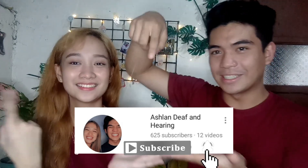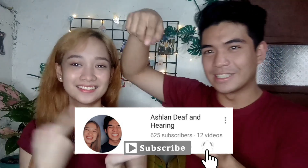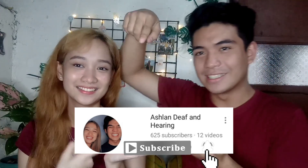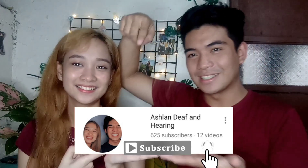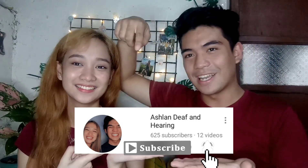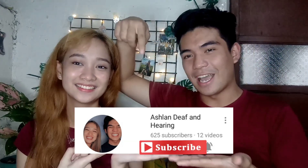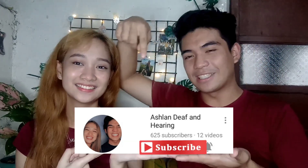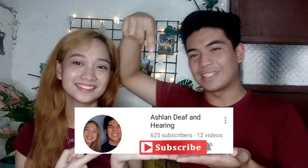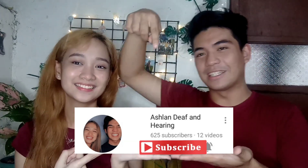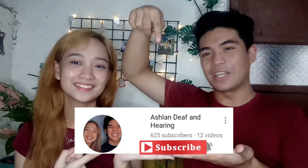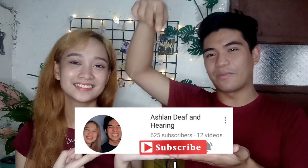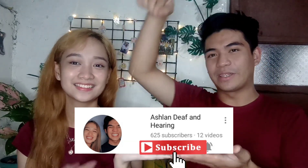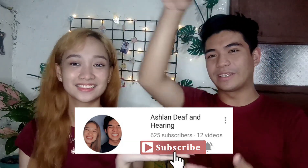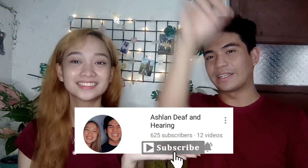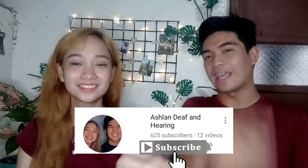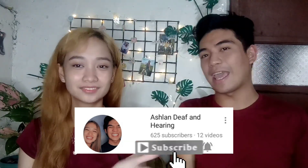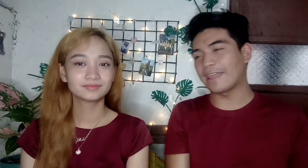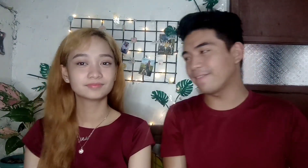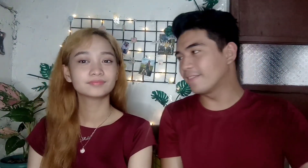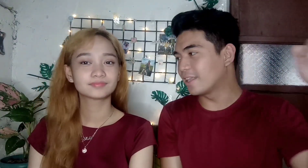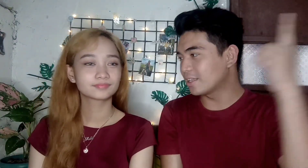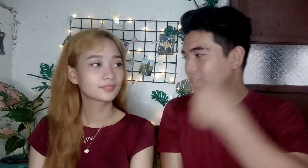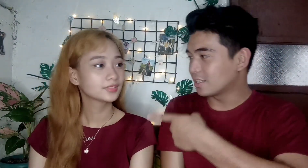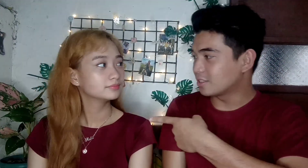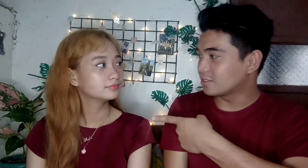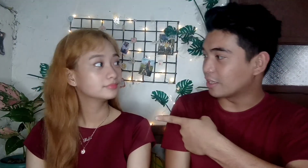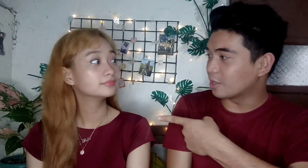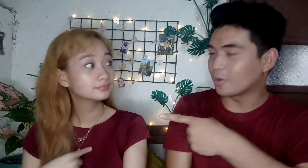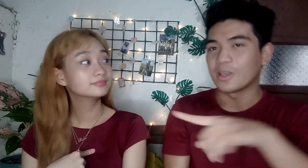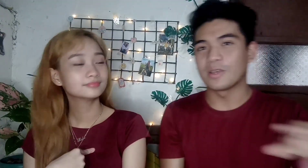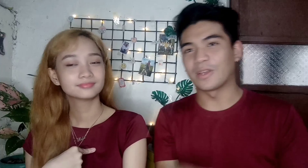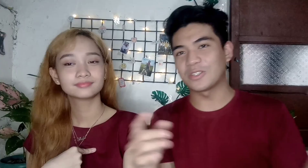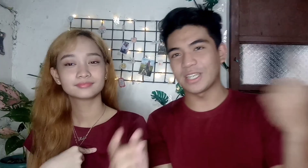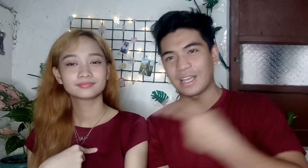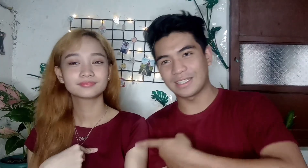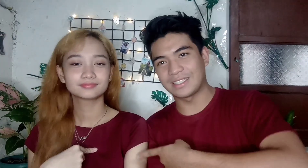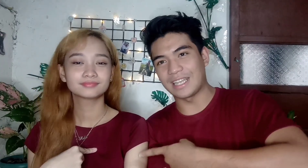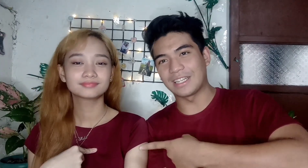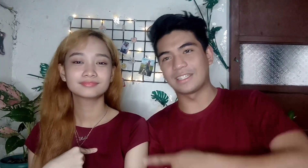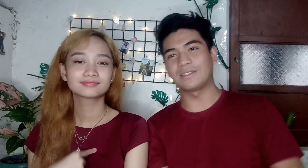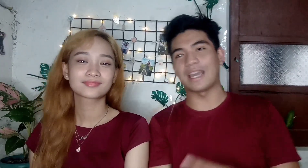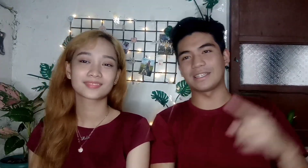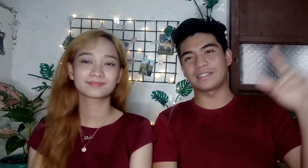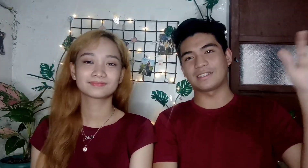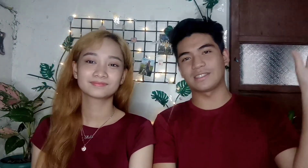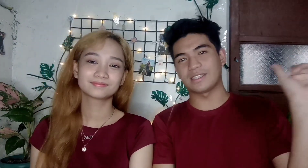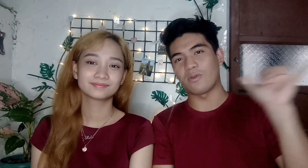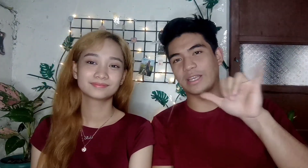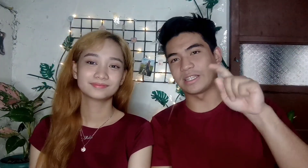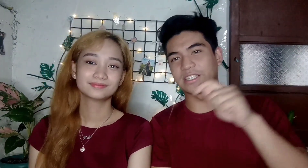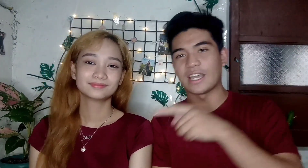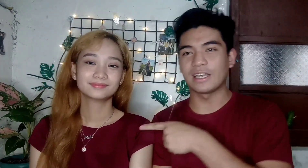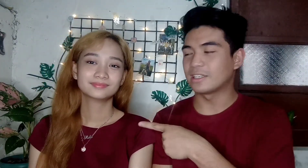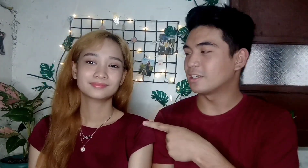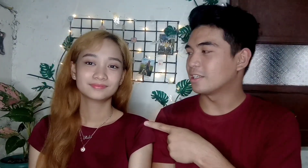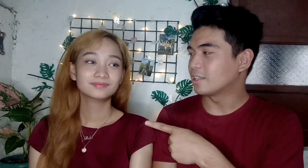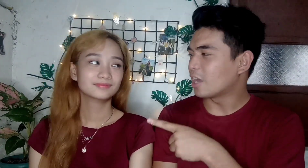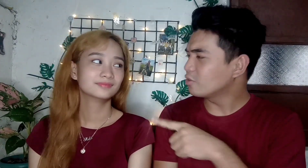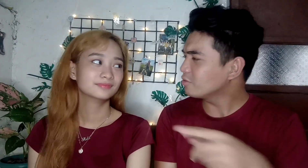here, Ashlan Deaf and Hearing, and channel mo, meron siyang channel guys, sa YT niya, ano yung